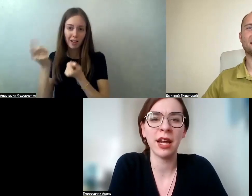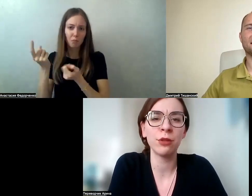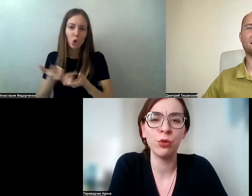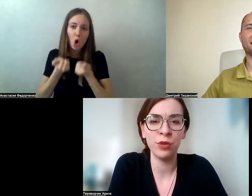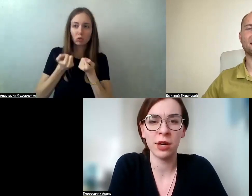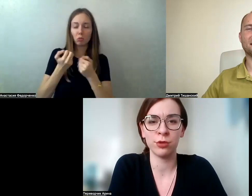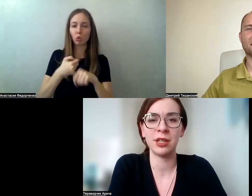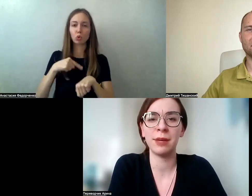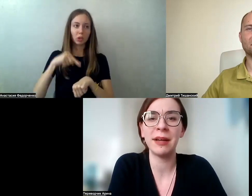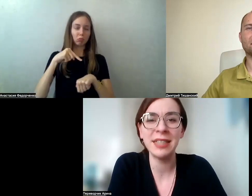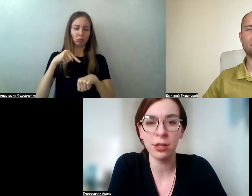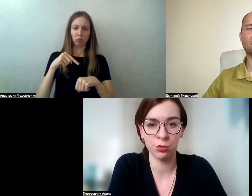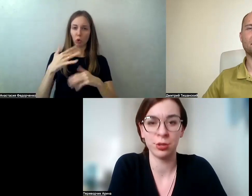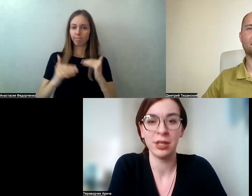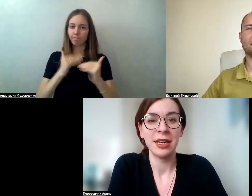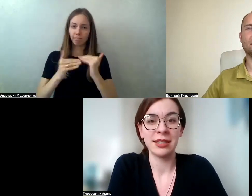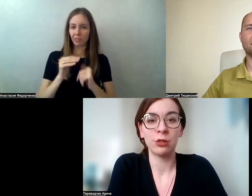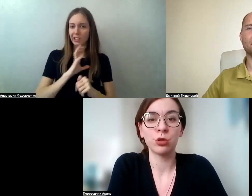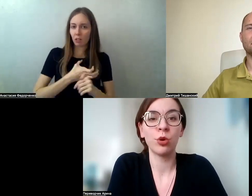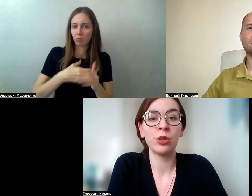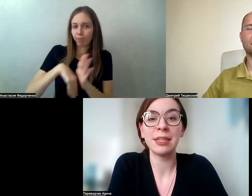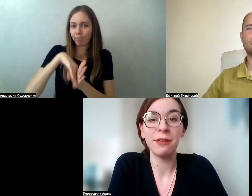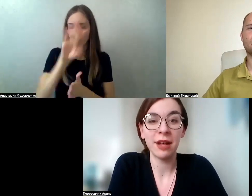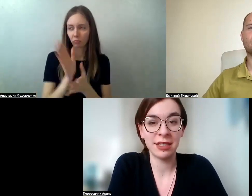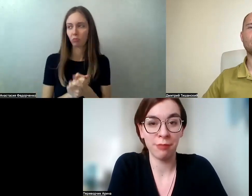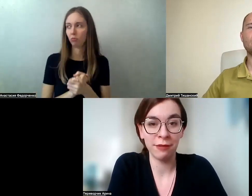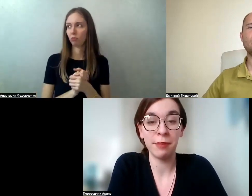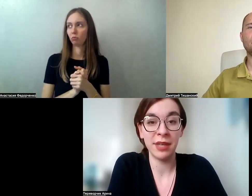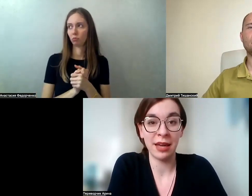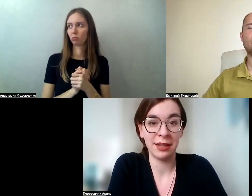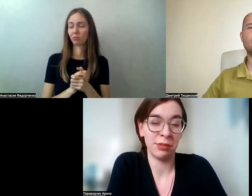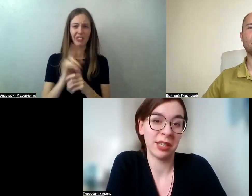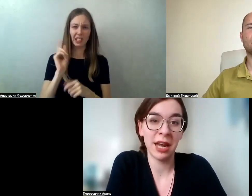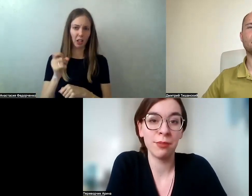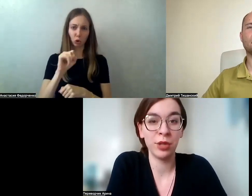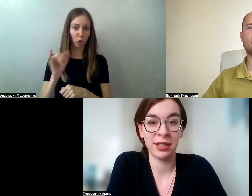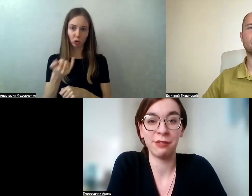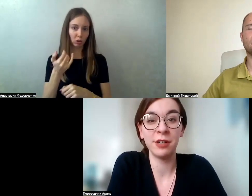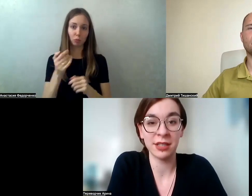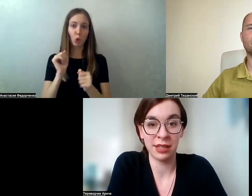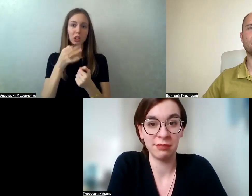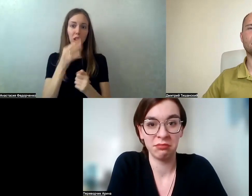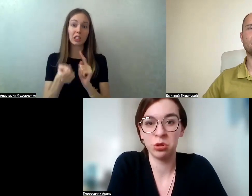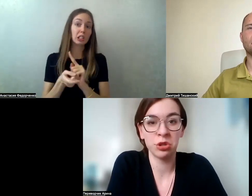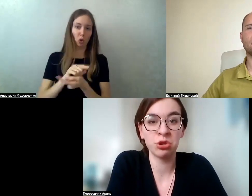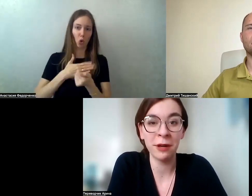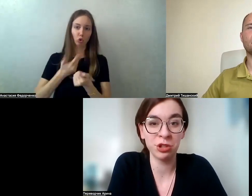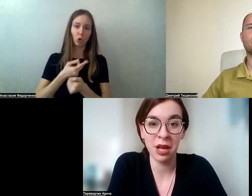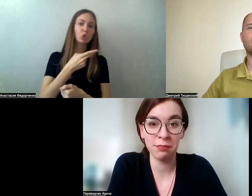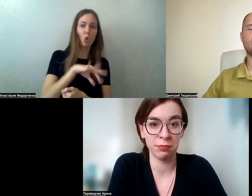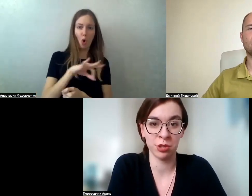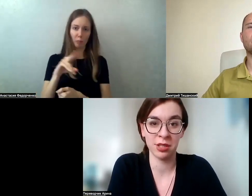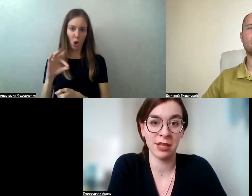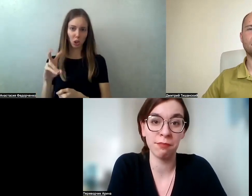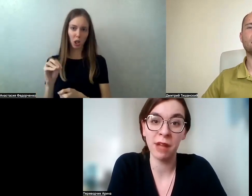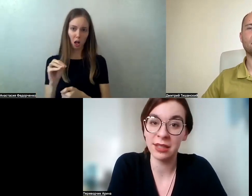его невероятную веру, за поддержку, за то, что он не сомневался во мне. И благодаря ему я так выросла. Ну, то есть